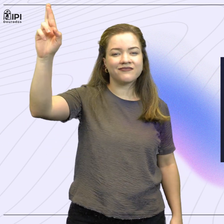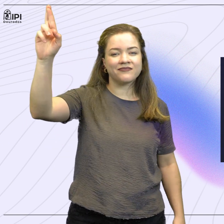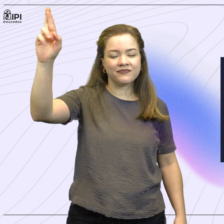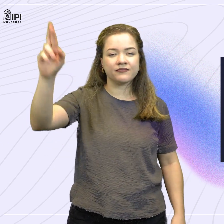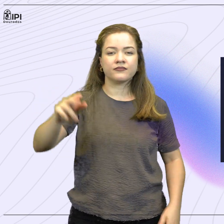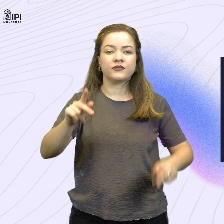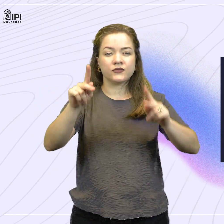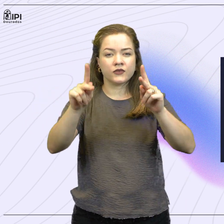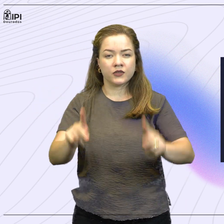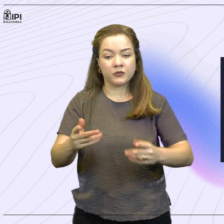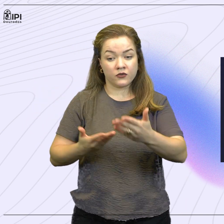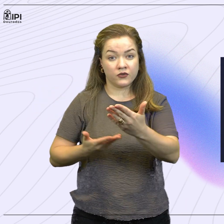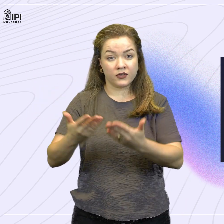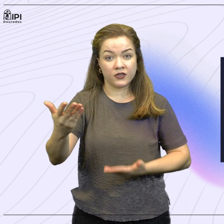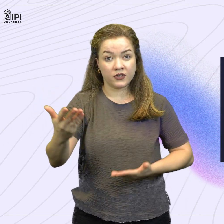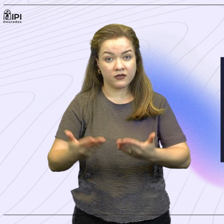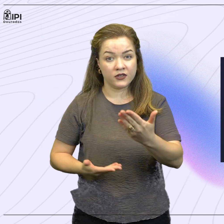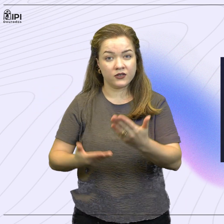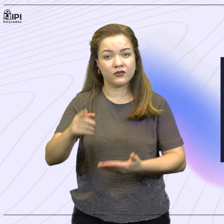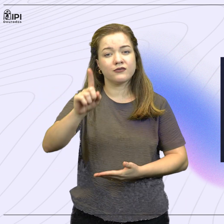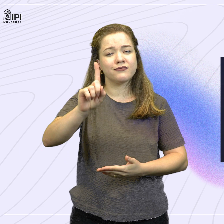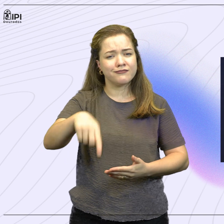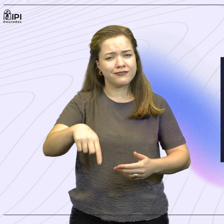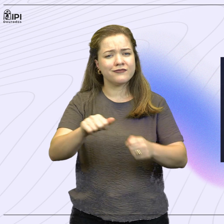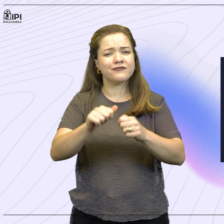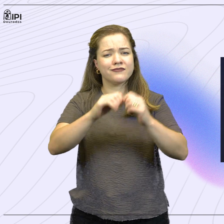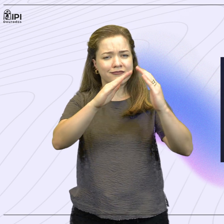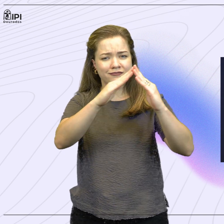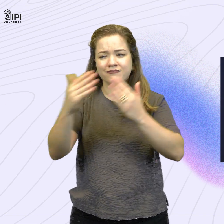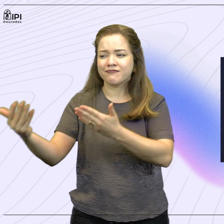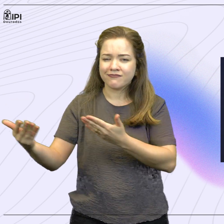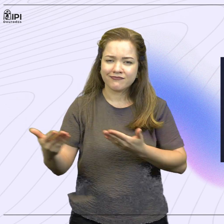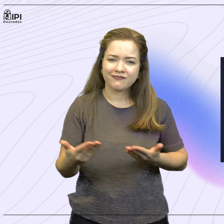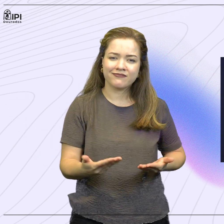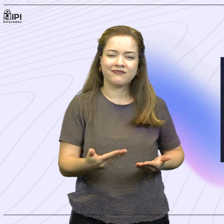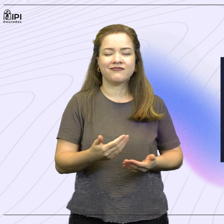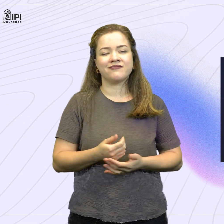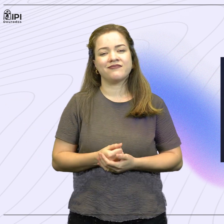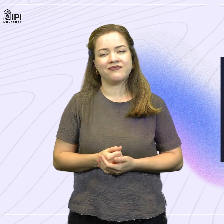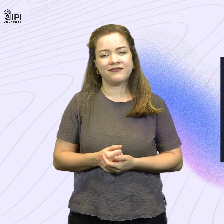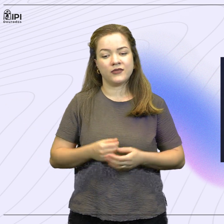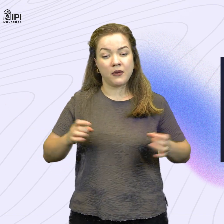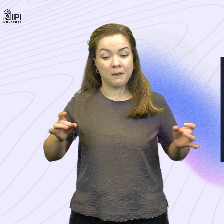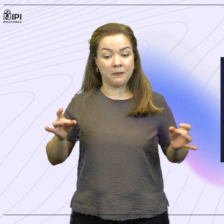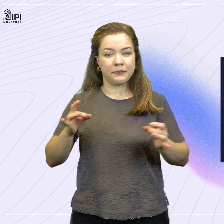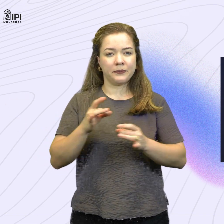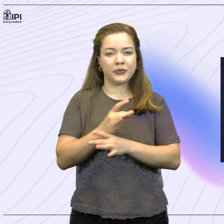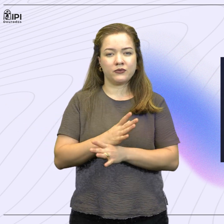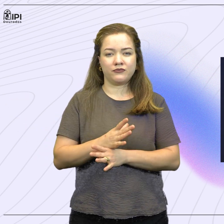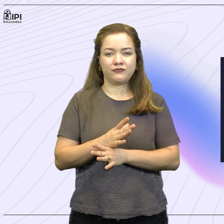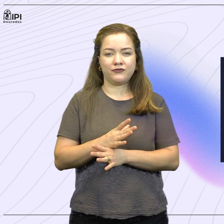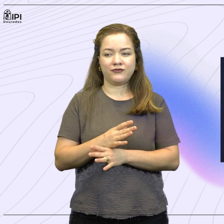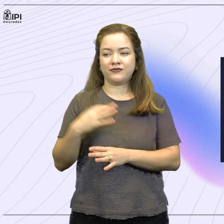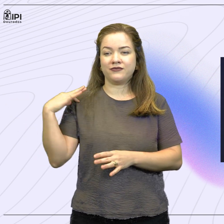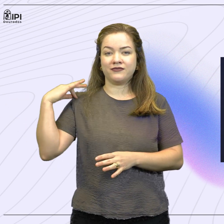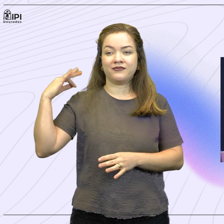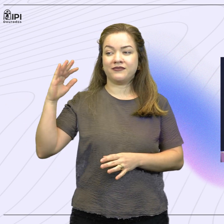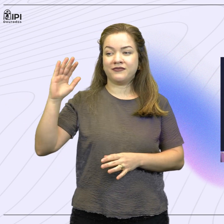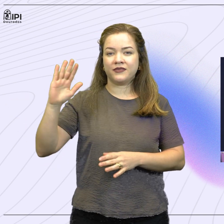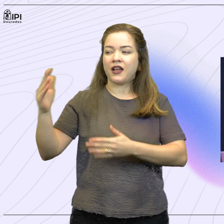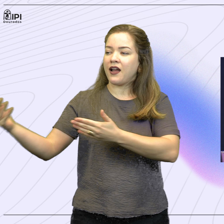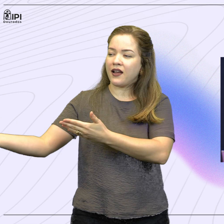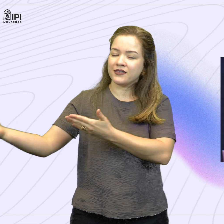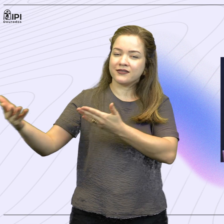servidor é um povo hospitaleiro, é um povo que está pronto para receber